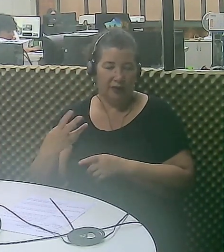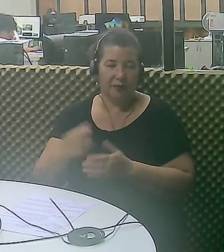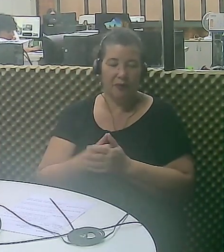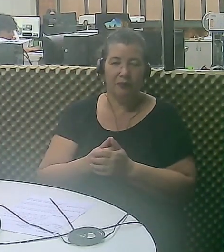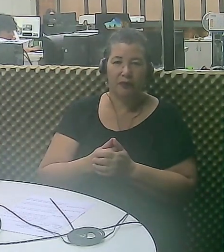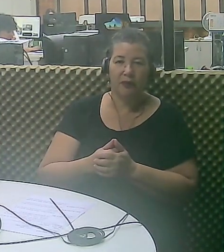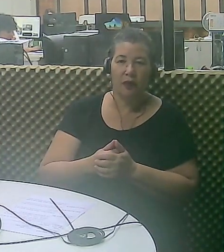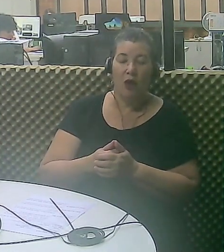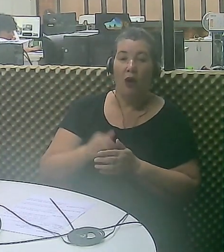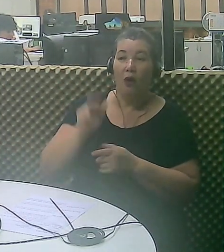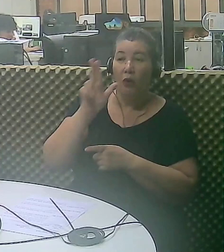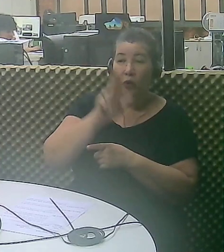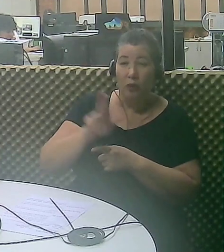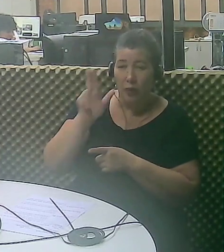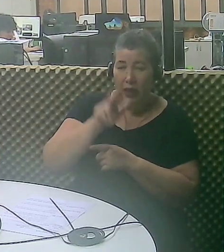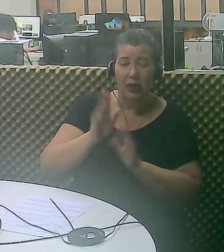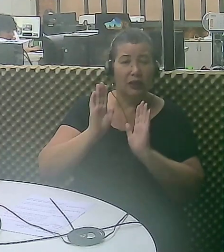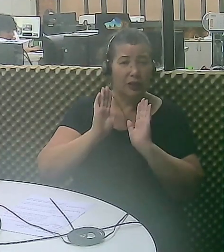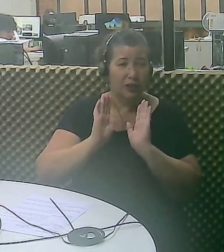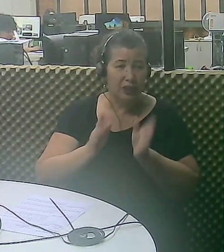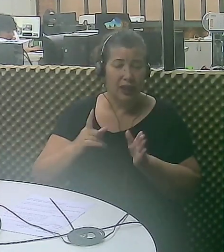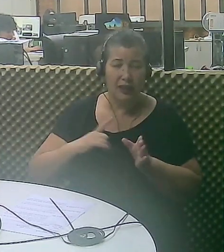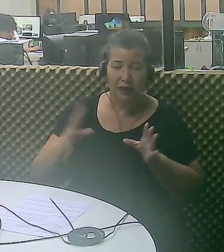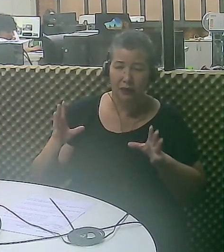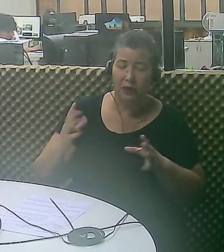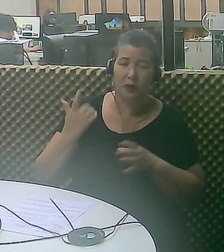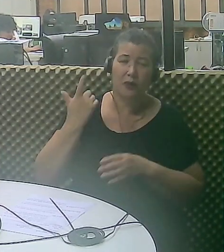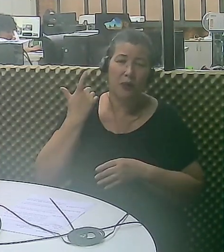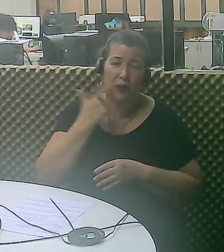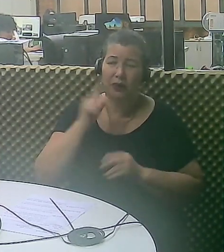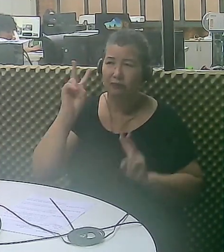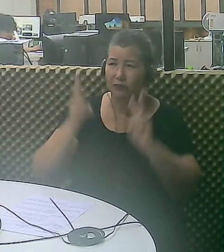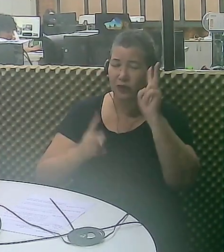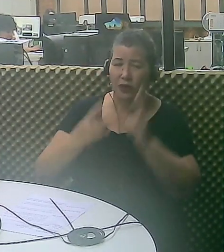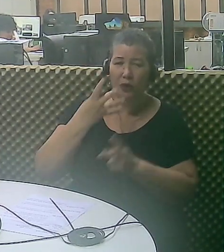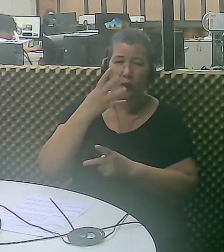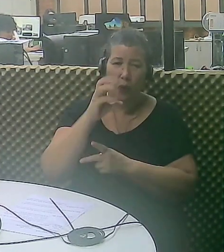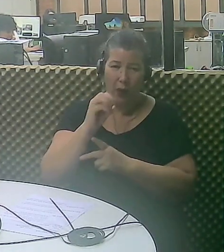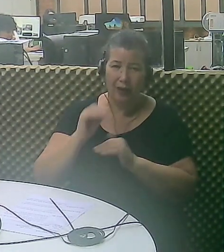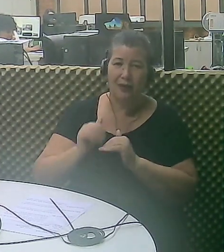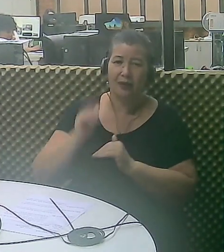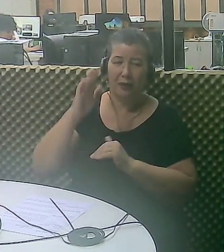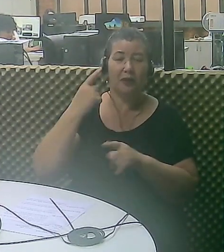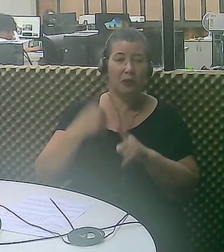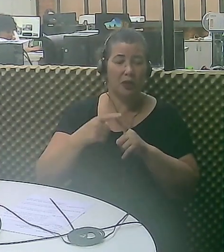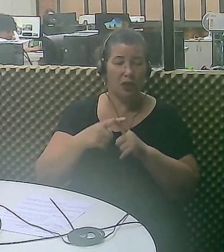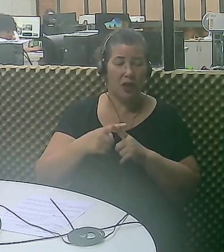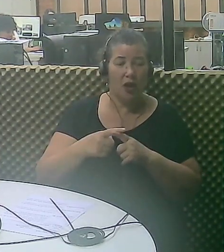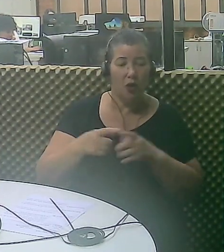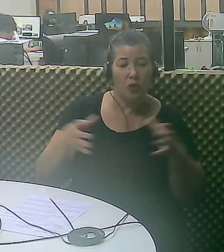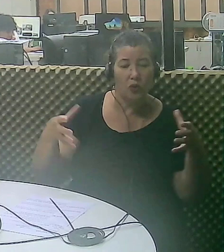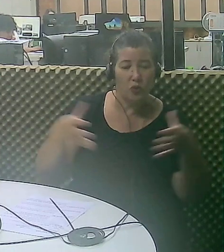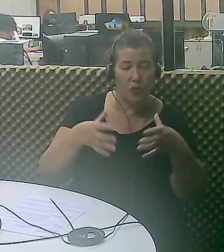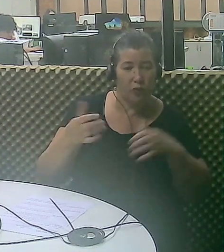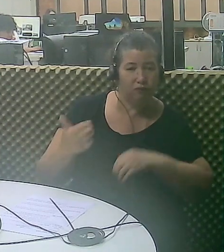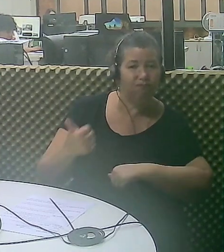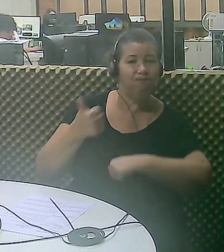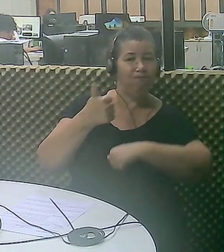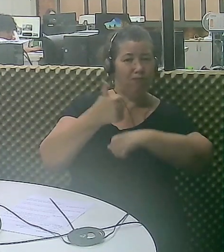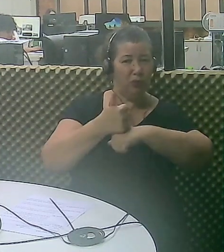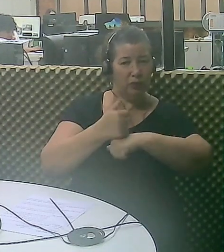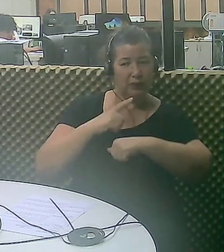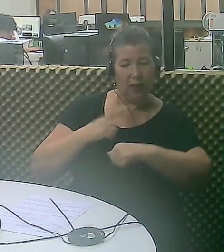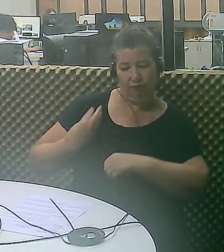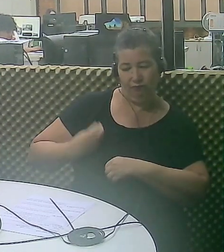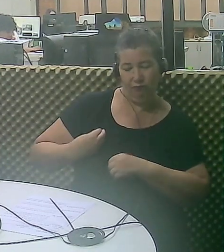Uberlândia já soma mais de 40 conquistas no atletismo este ano. Isso porque a equipe de alto rendimento, formada a partir de parceria